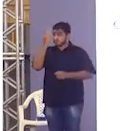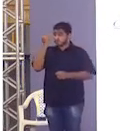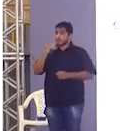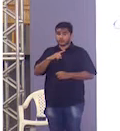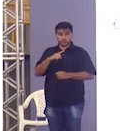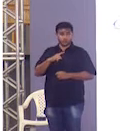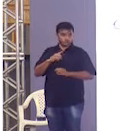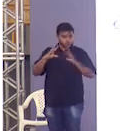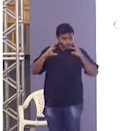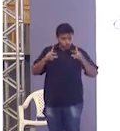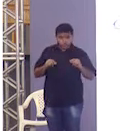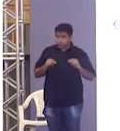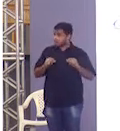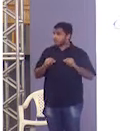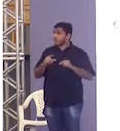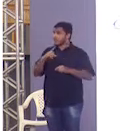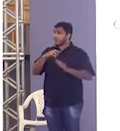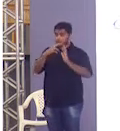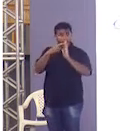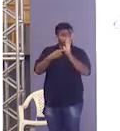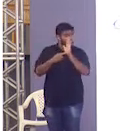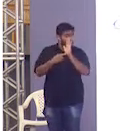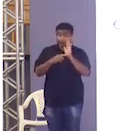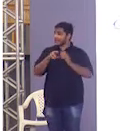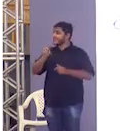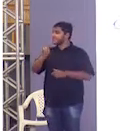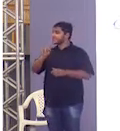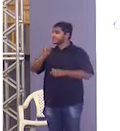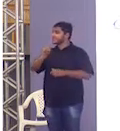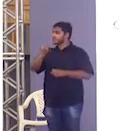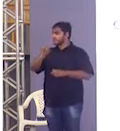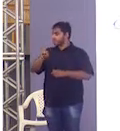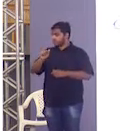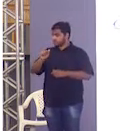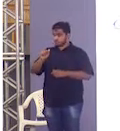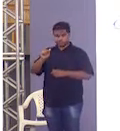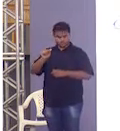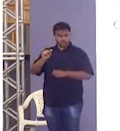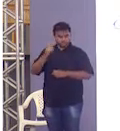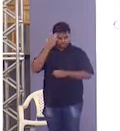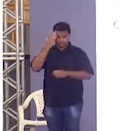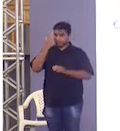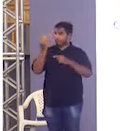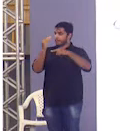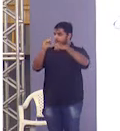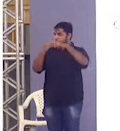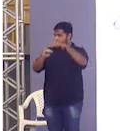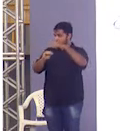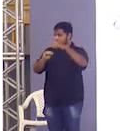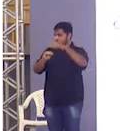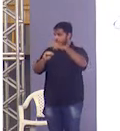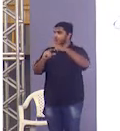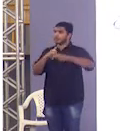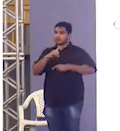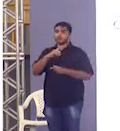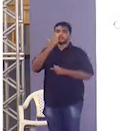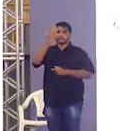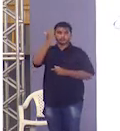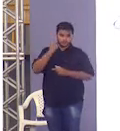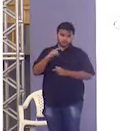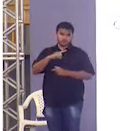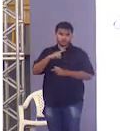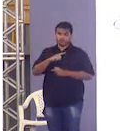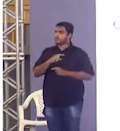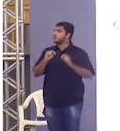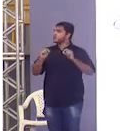uma dízima periódica simples em uma fração. Mas primeiro eu vou lhe mostrar o que é uma